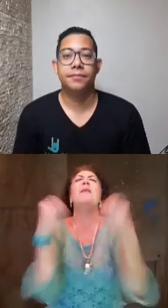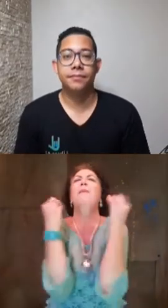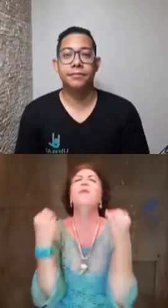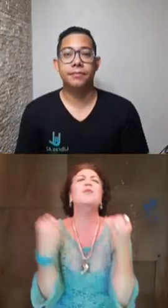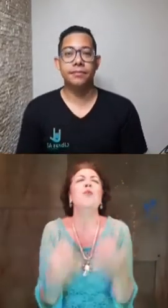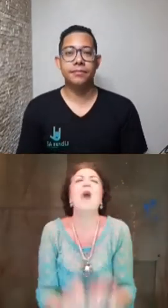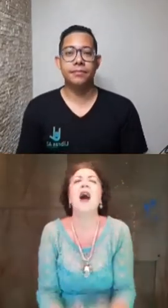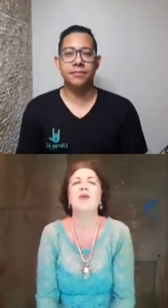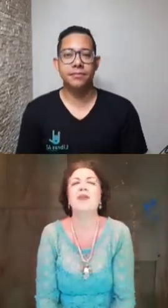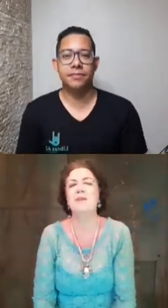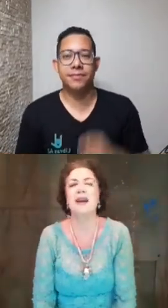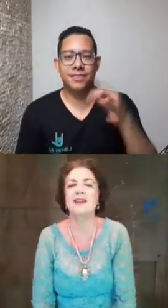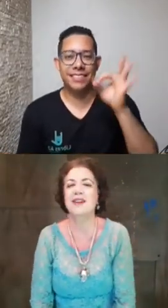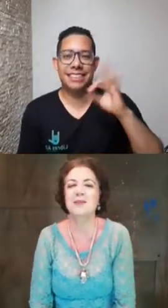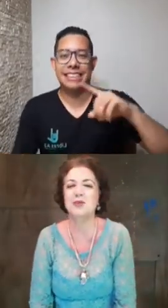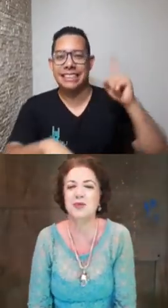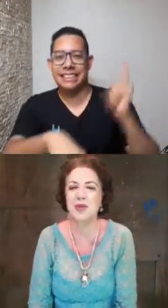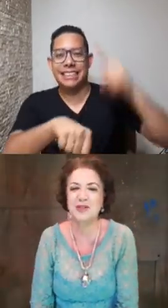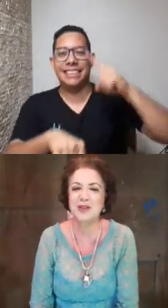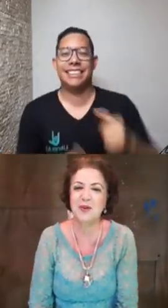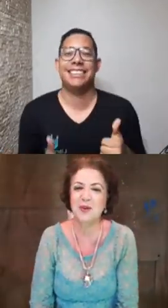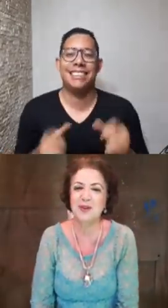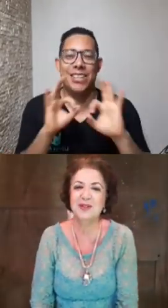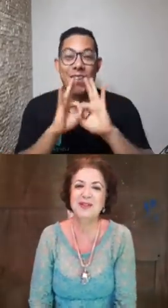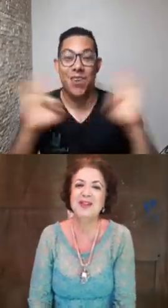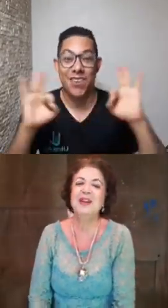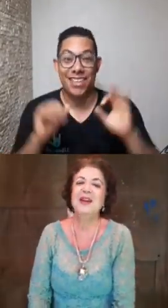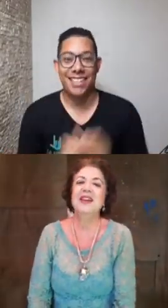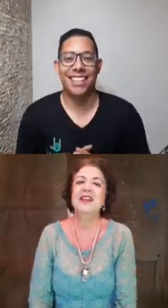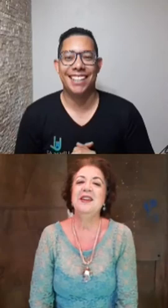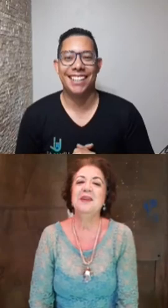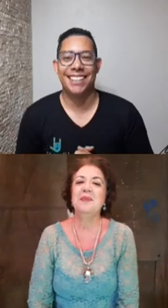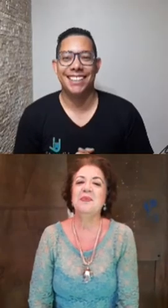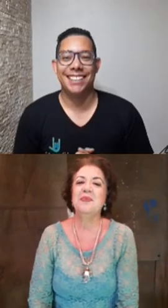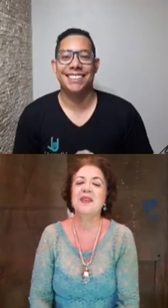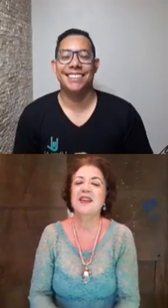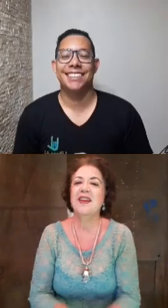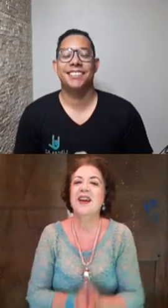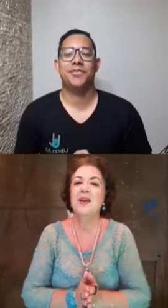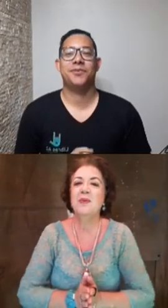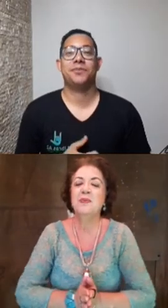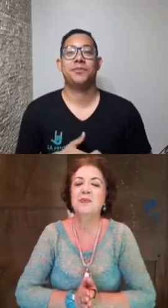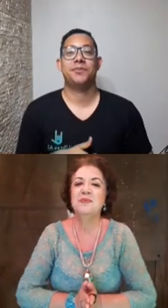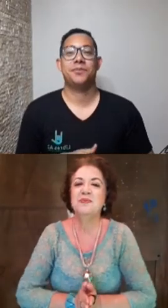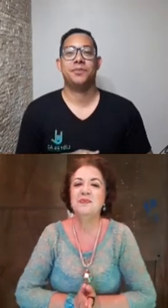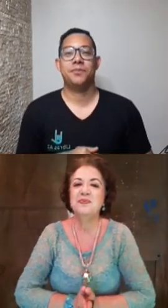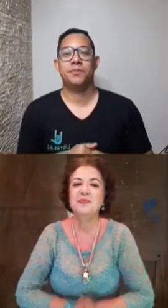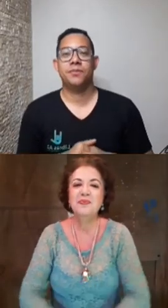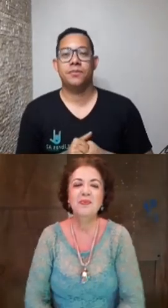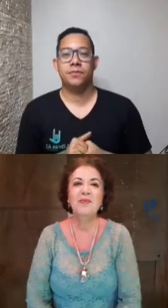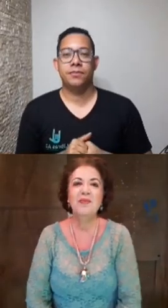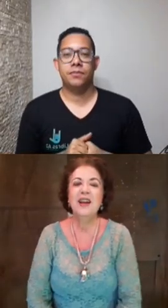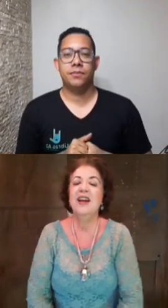hora pontual que marcamos do nosso encontro. E é um...